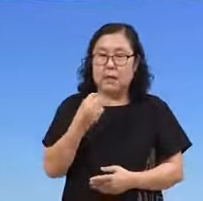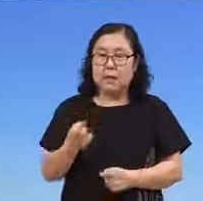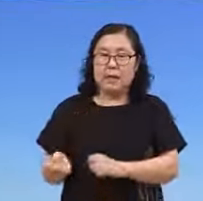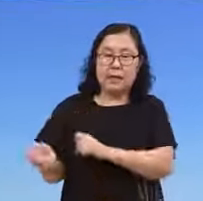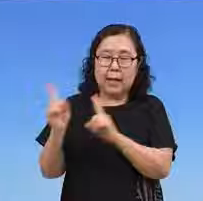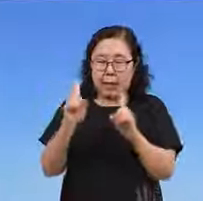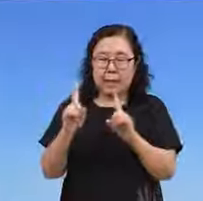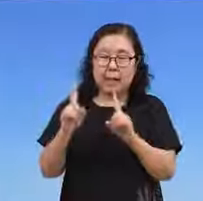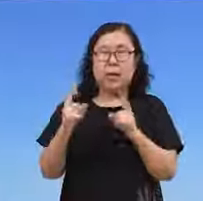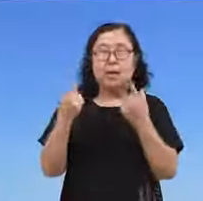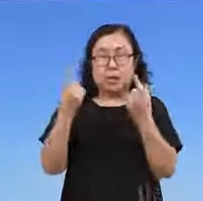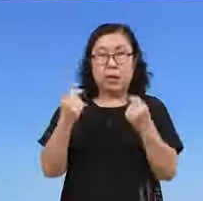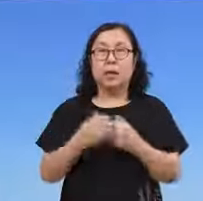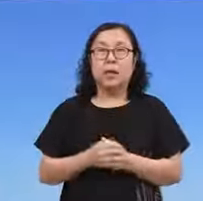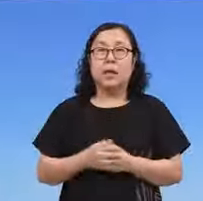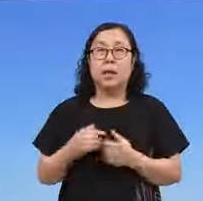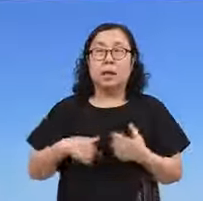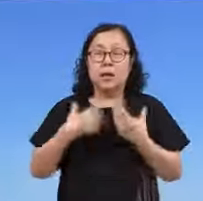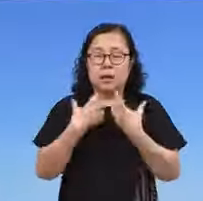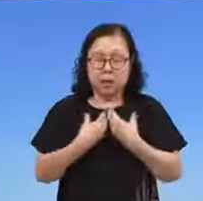밤에